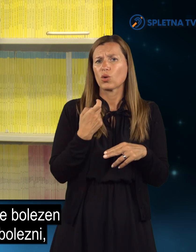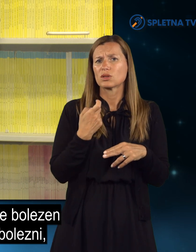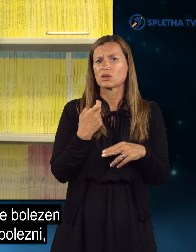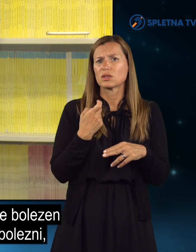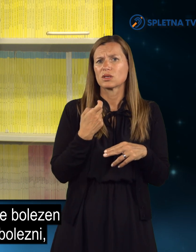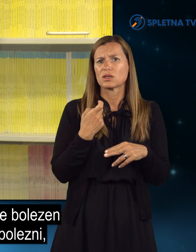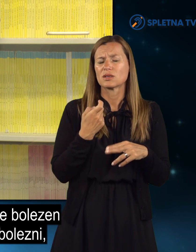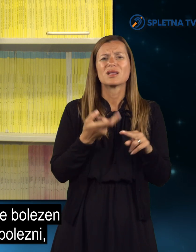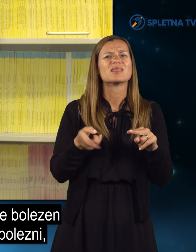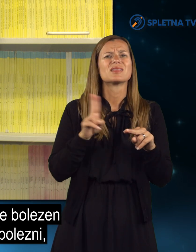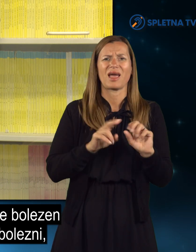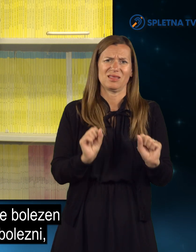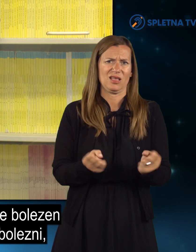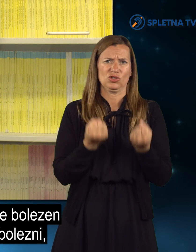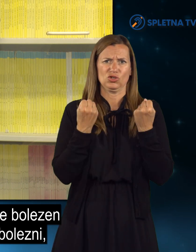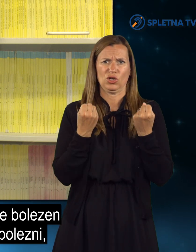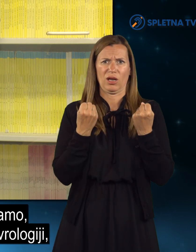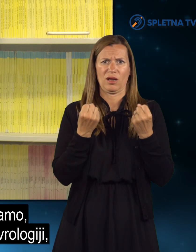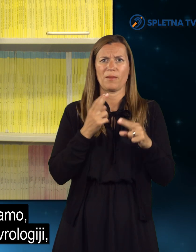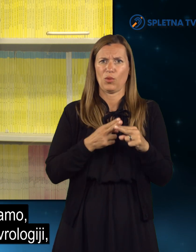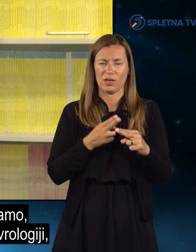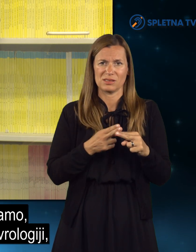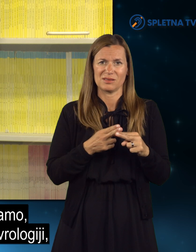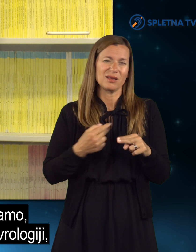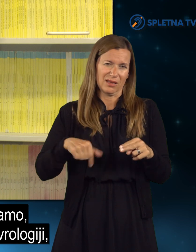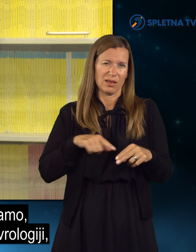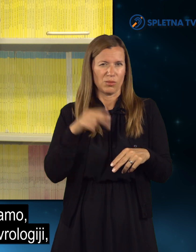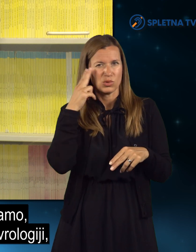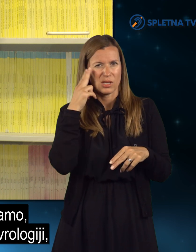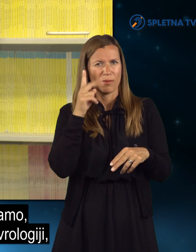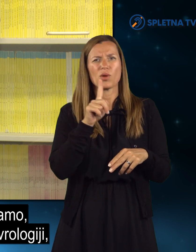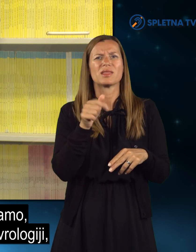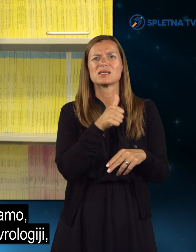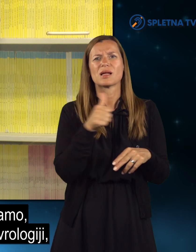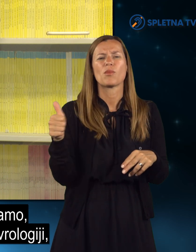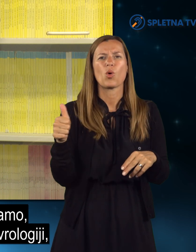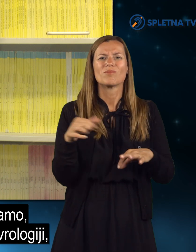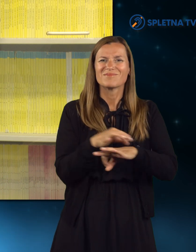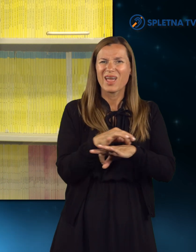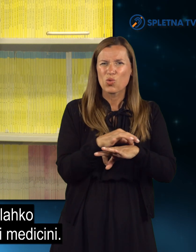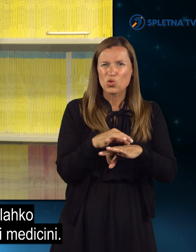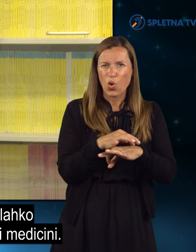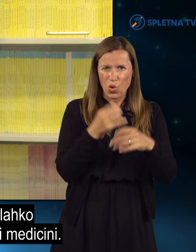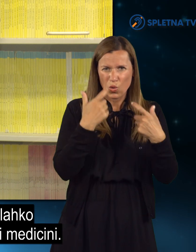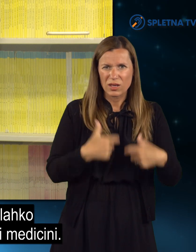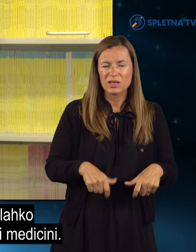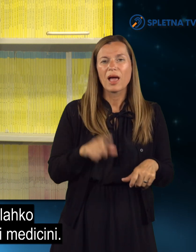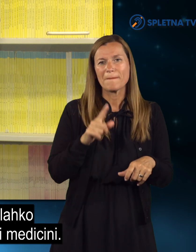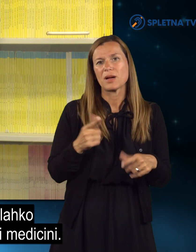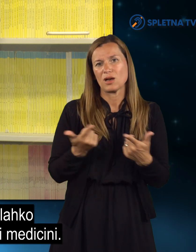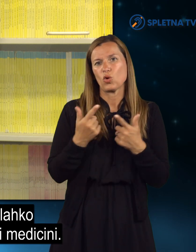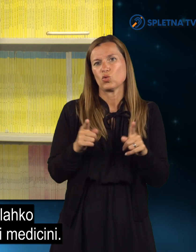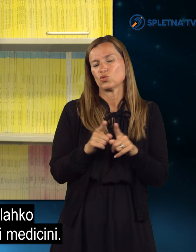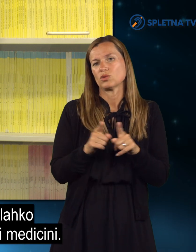od najtežjih bolezni, ki jih poznamo ne samo v nevrologiji, celo najbrž lahko rečemo